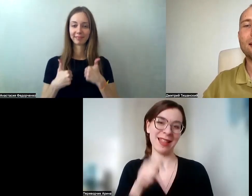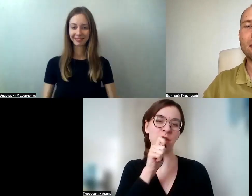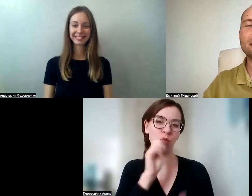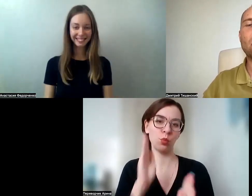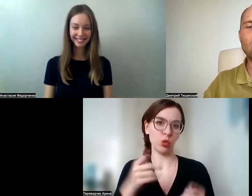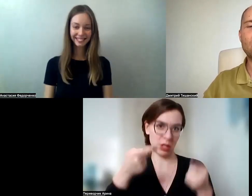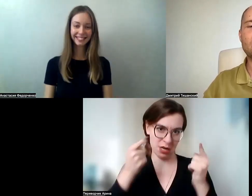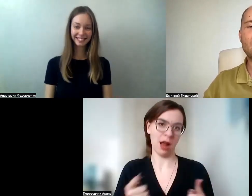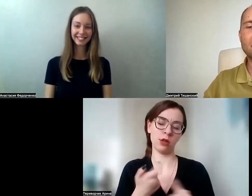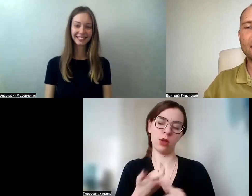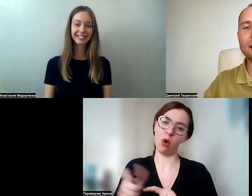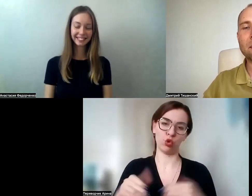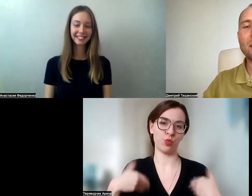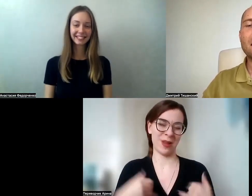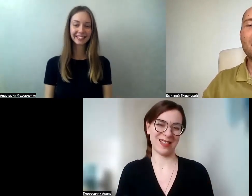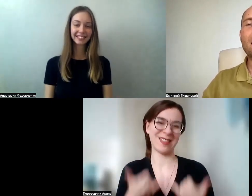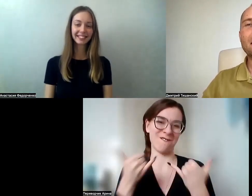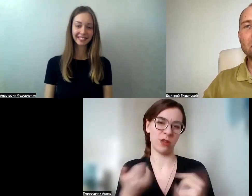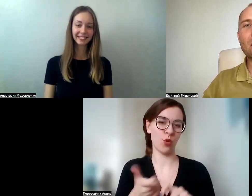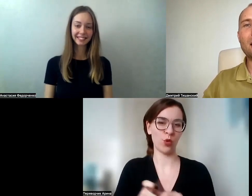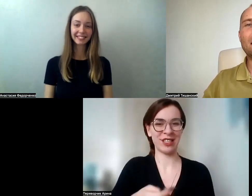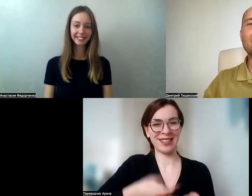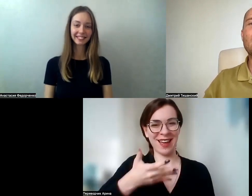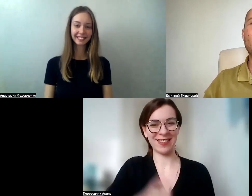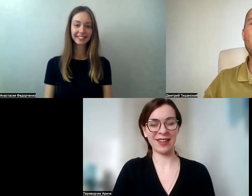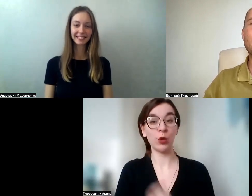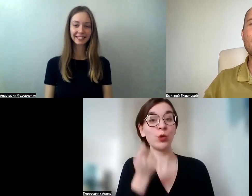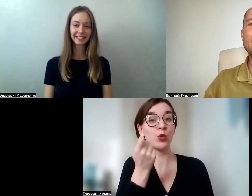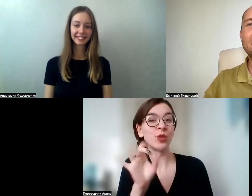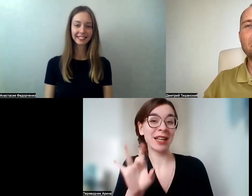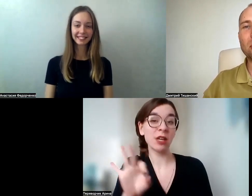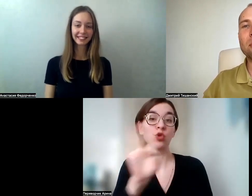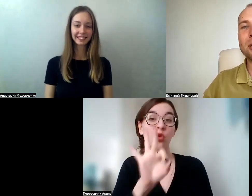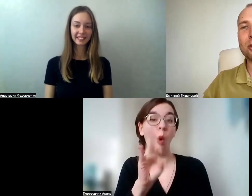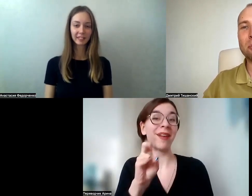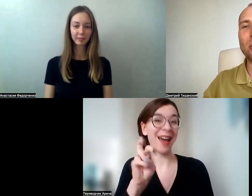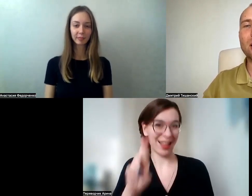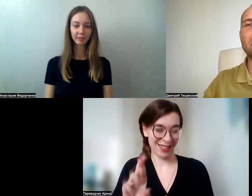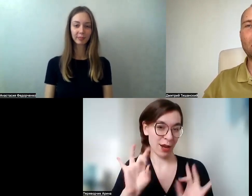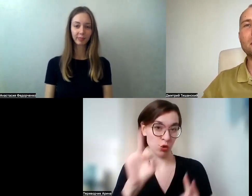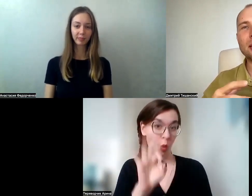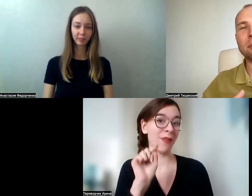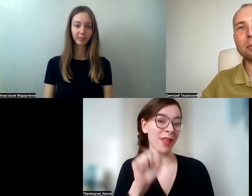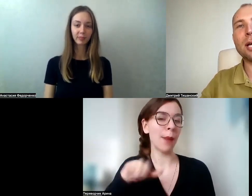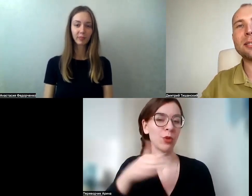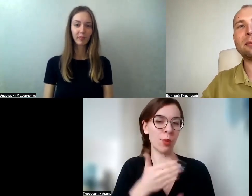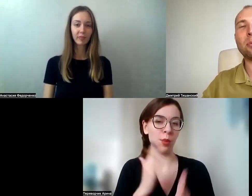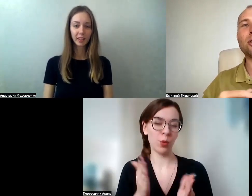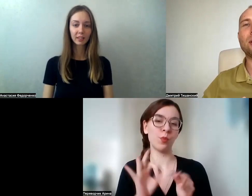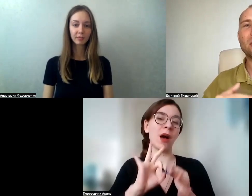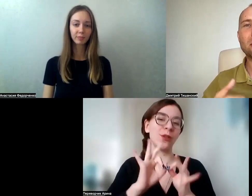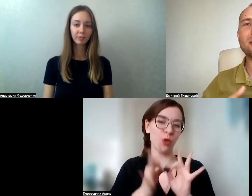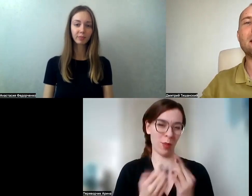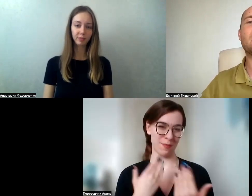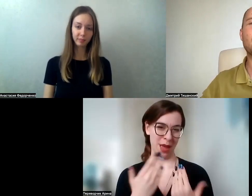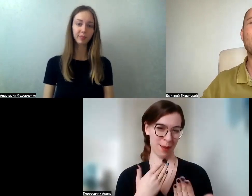действительно для вас очень ценным. Немного расскажу об Анастасии, и потом мы еще более подробно с ней пообщаемся,